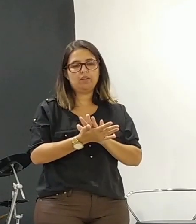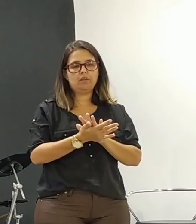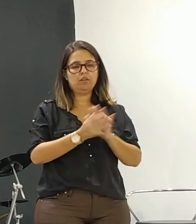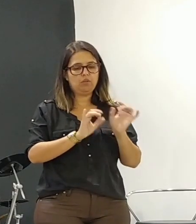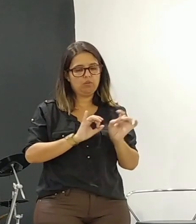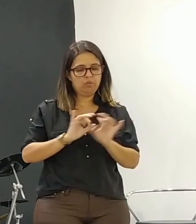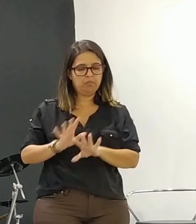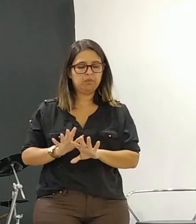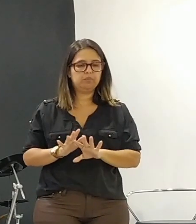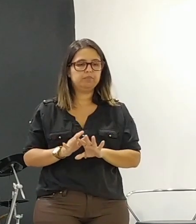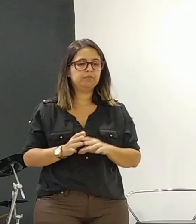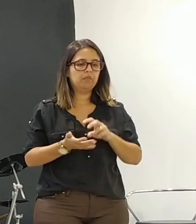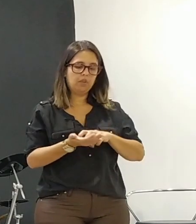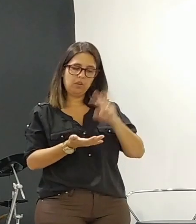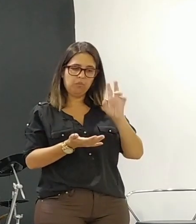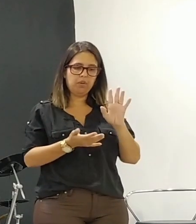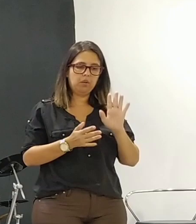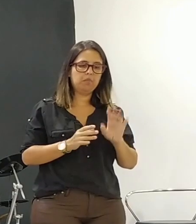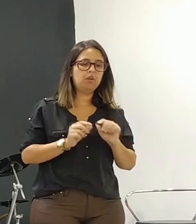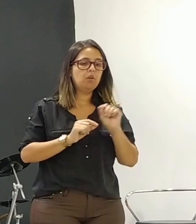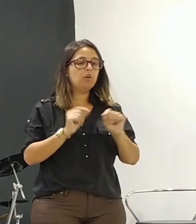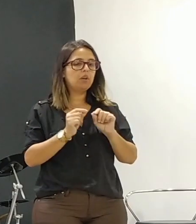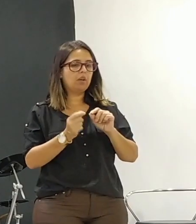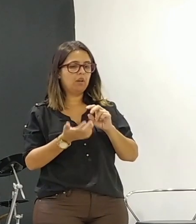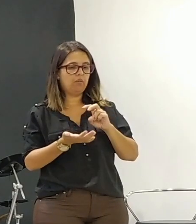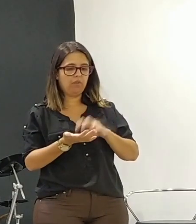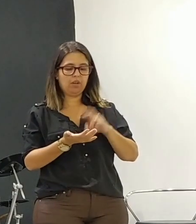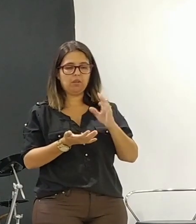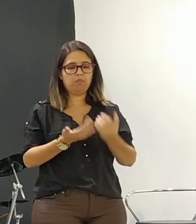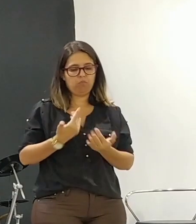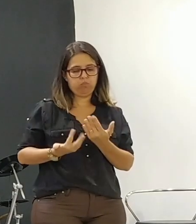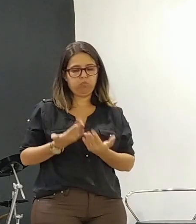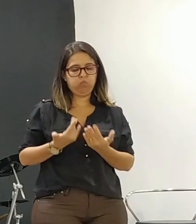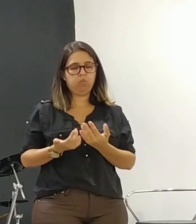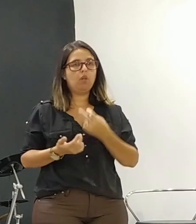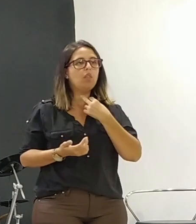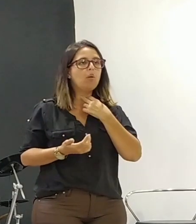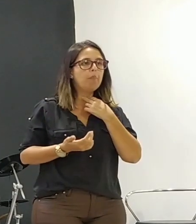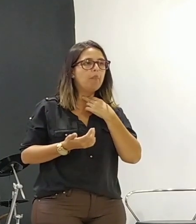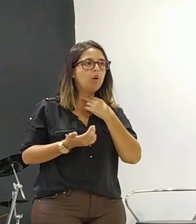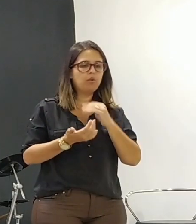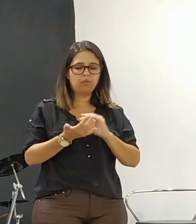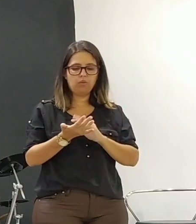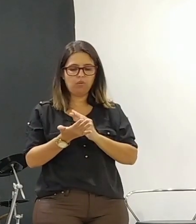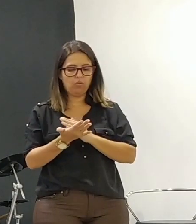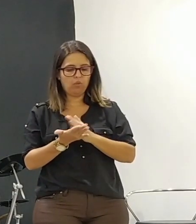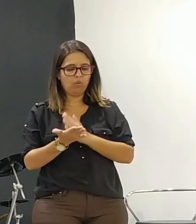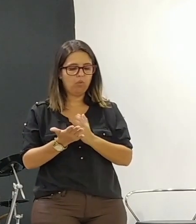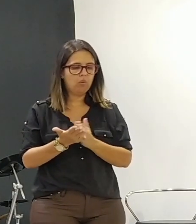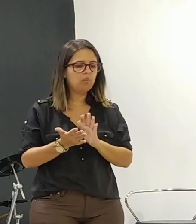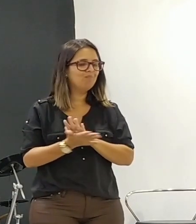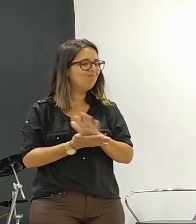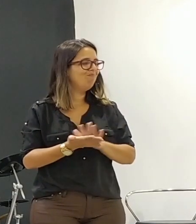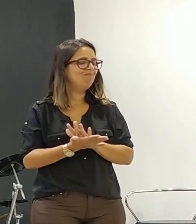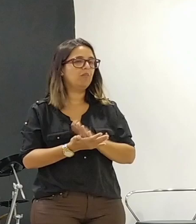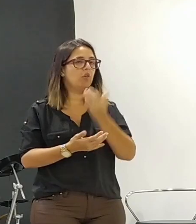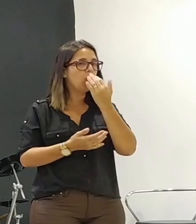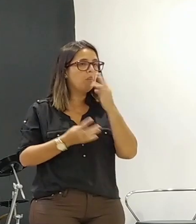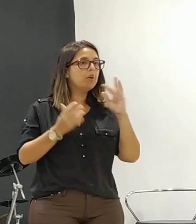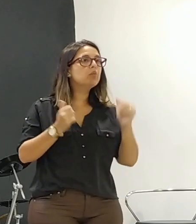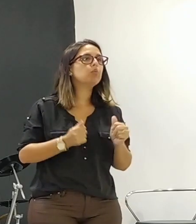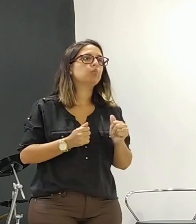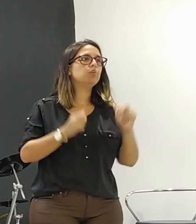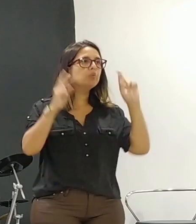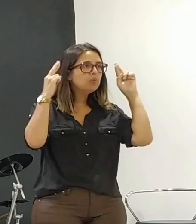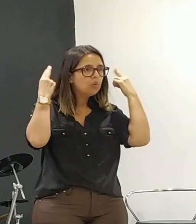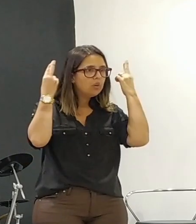manhã. Mas o que dele ficar até pela manhã, queimareis ao fogo, porque não pode sobrar nada. Então, coma tudo. Amém?